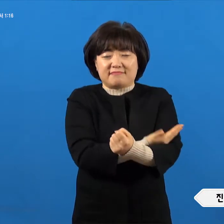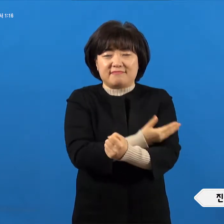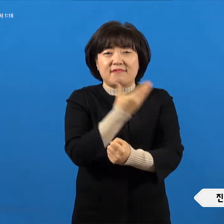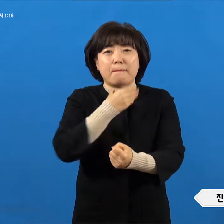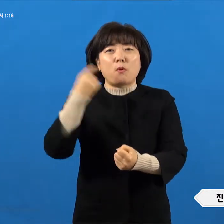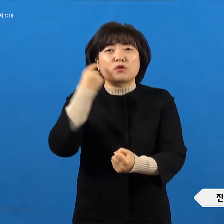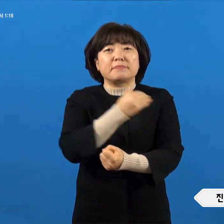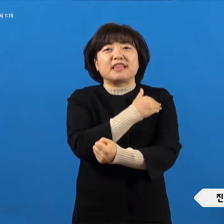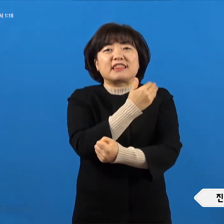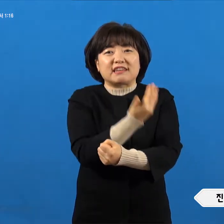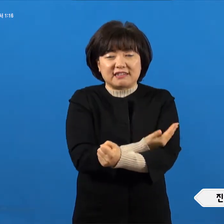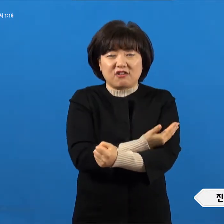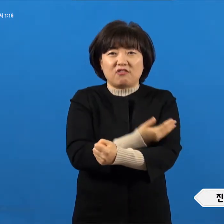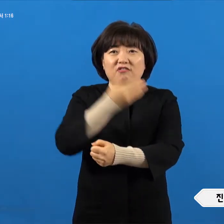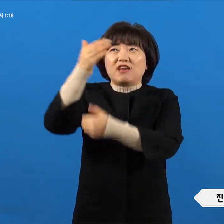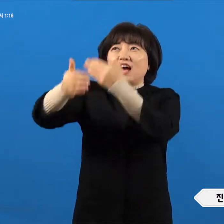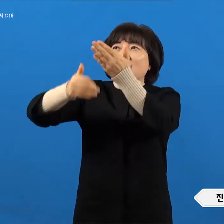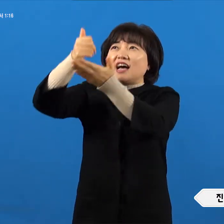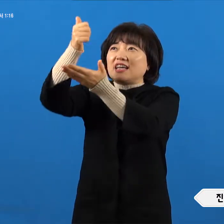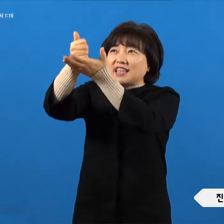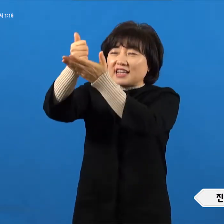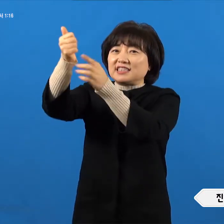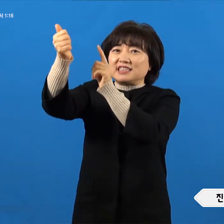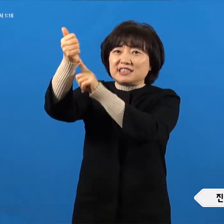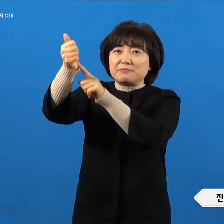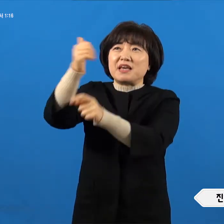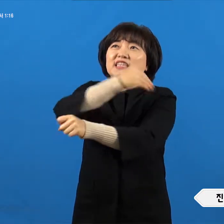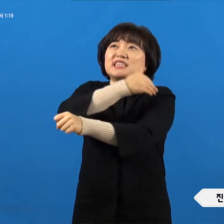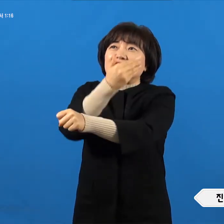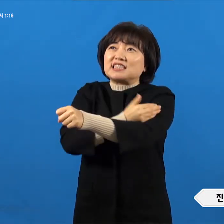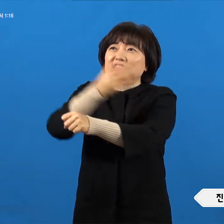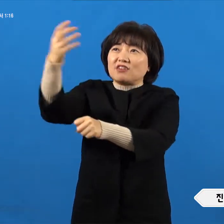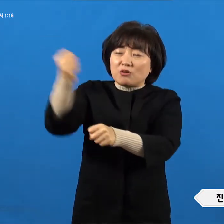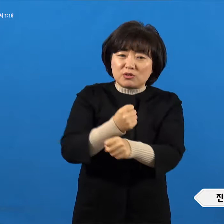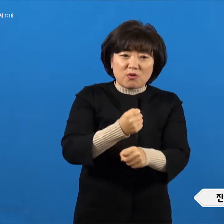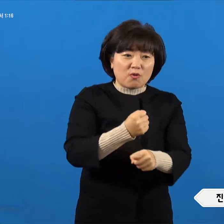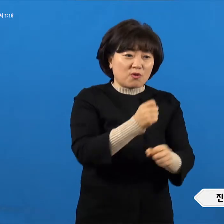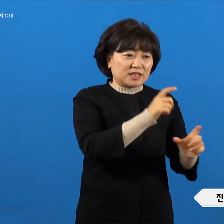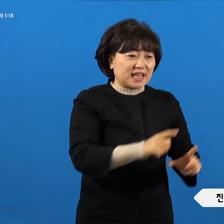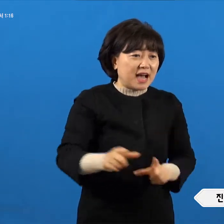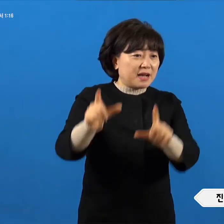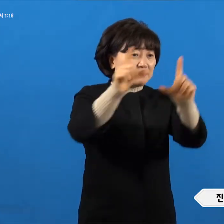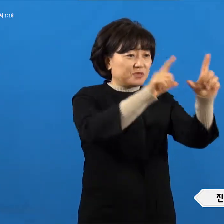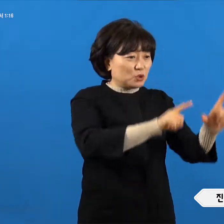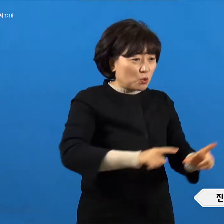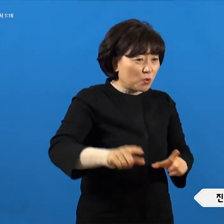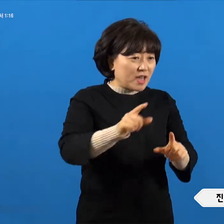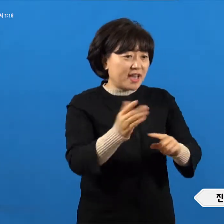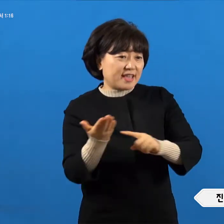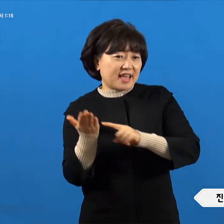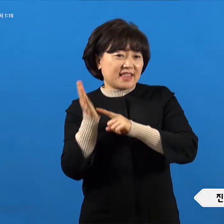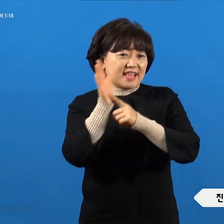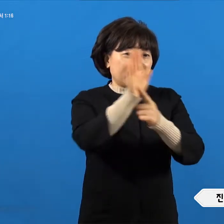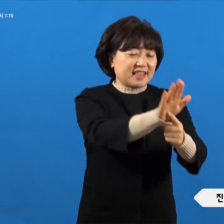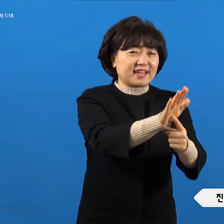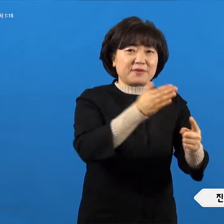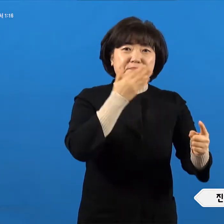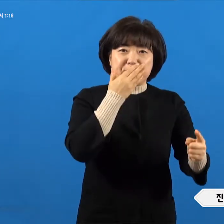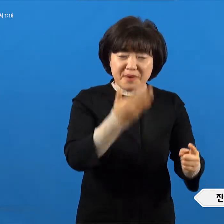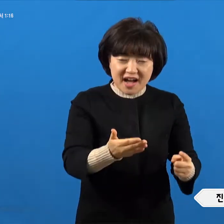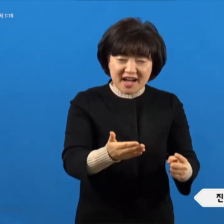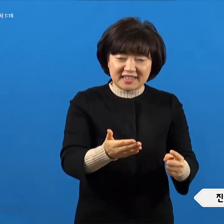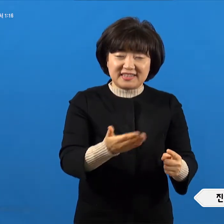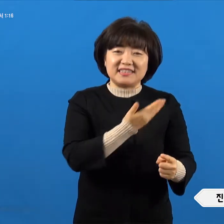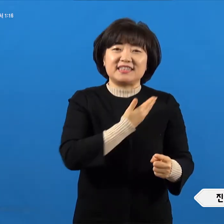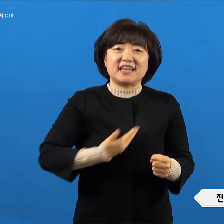삶 가운데 하나님의 능력으로 복음을 향해 이런 선포가 가능케 하시는 제자의 모습을